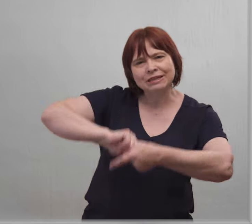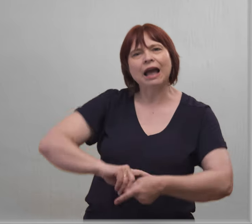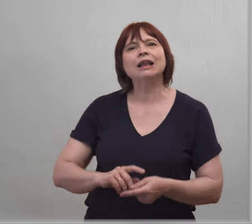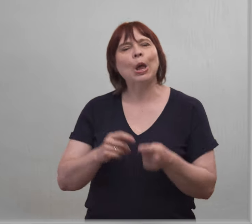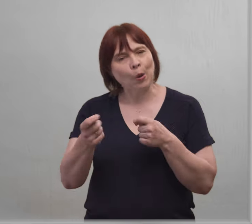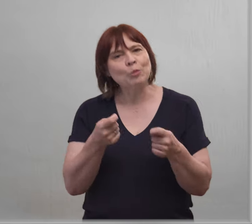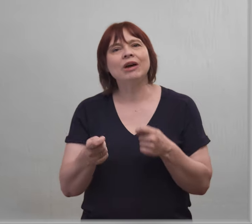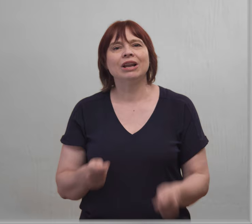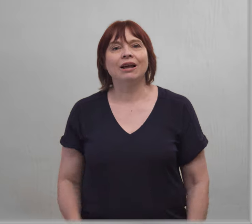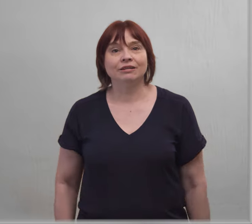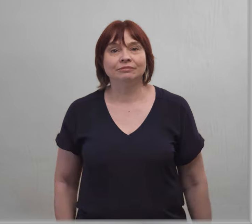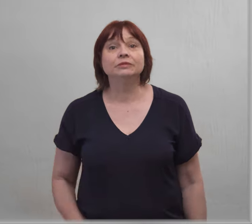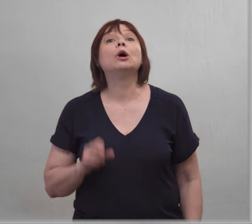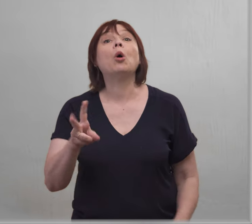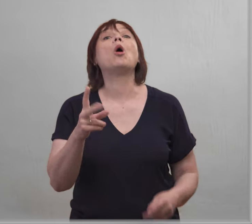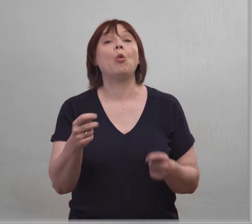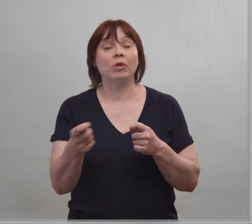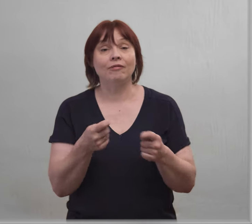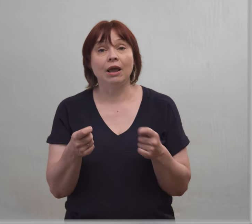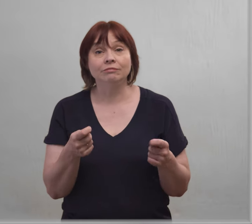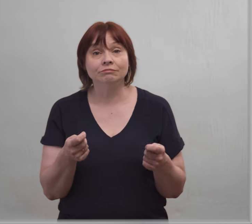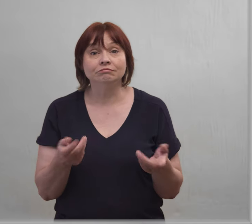и управляли. Каким образом мы управляем?